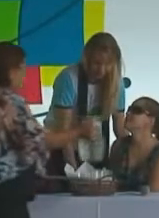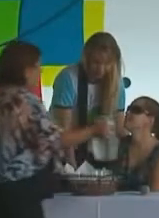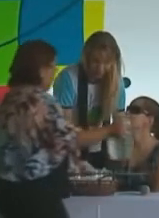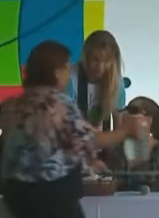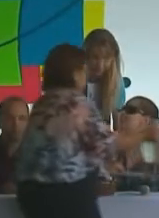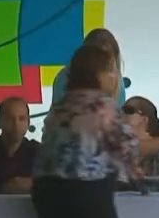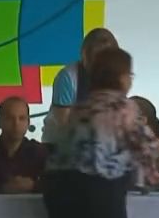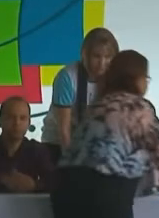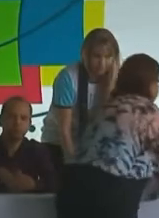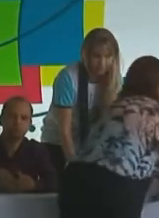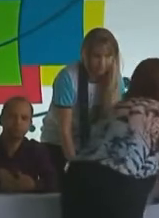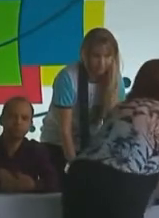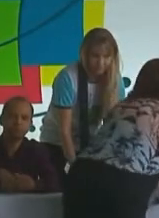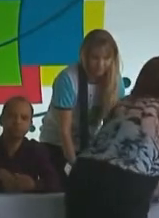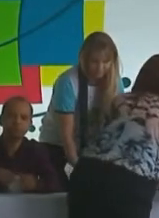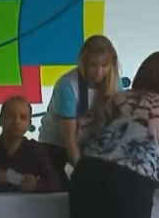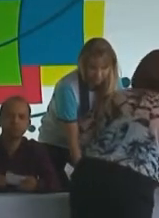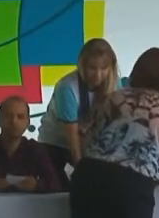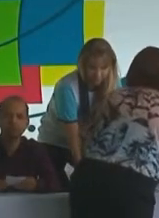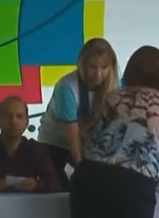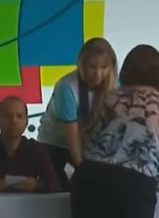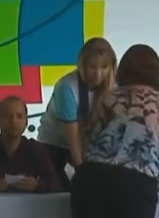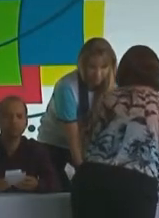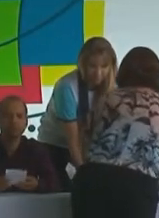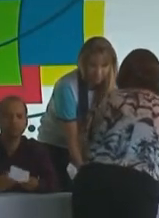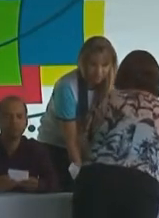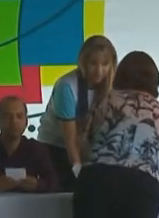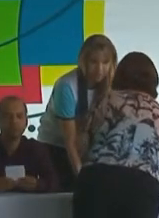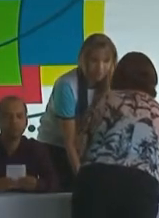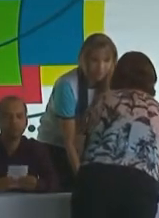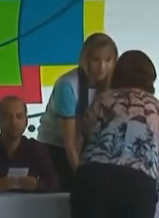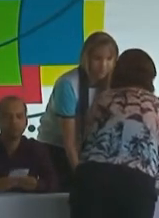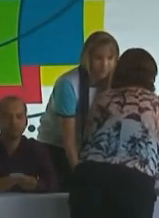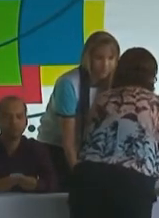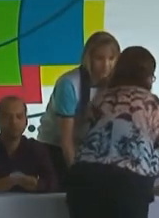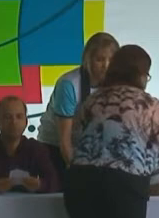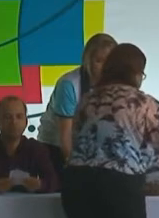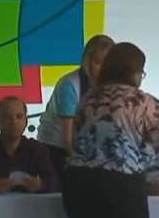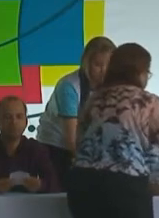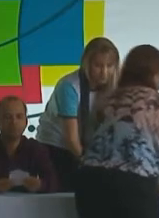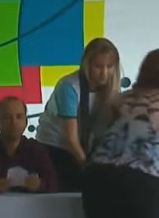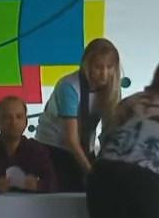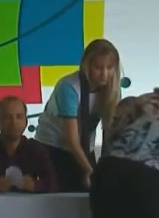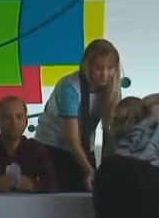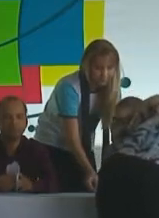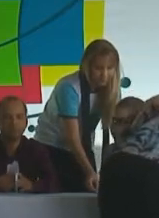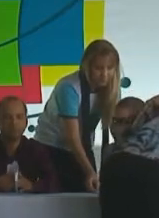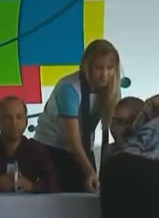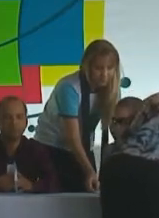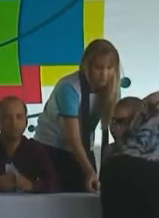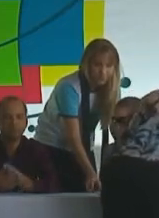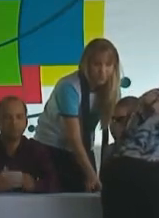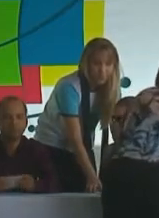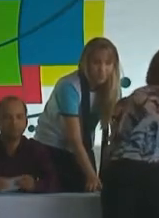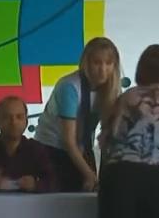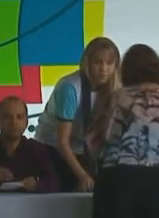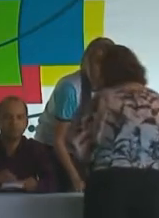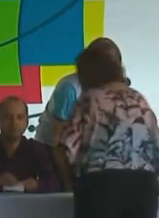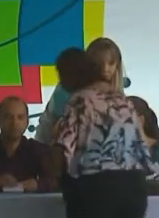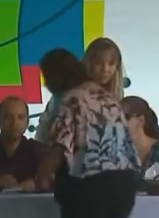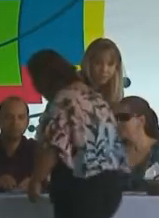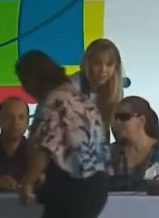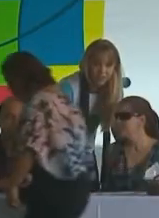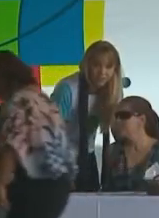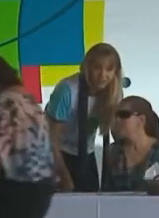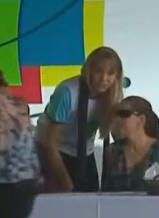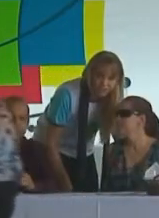especialista em Arte e Educação pelo Centro de Estudos Avançados em Educação e Pesquisa, CESAP,